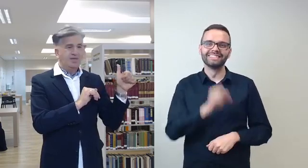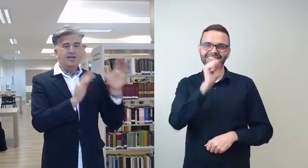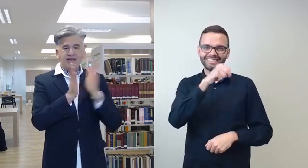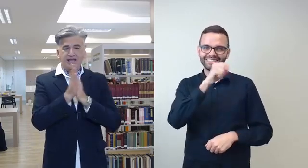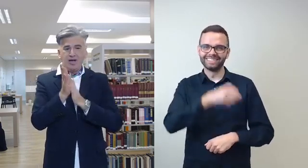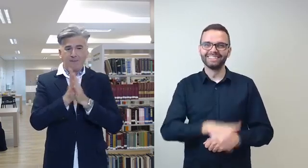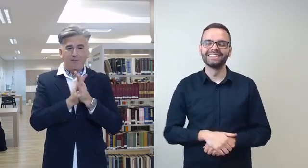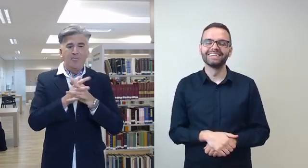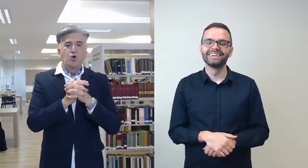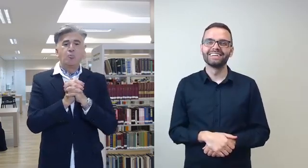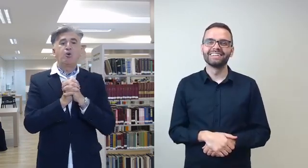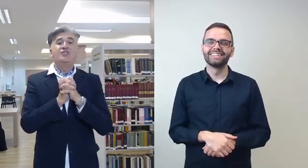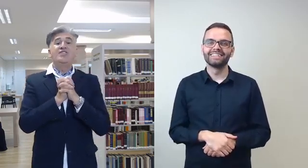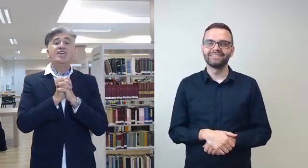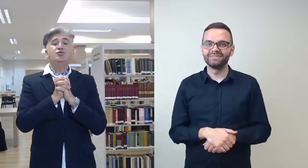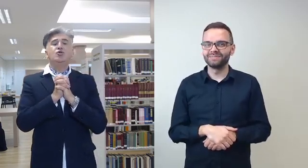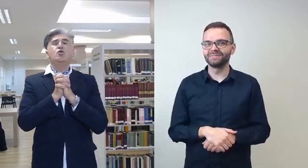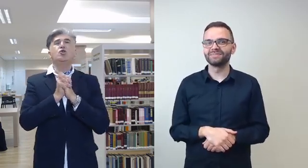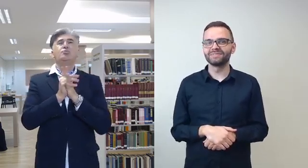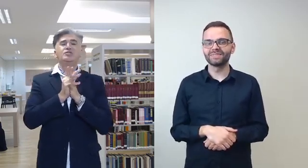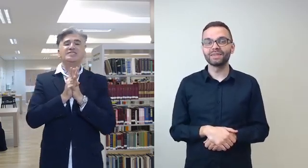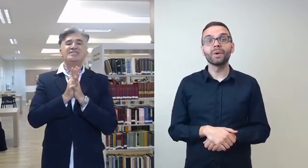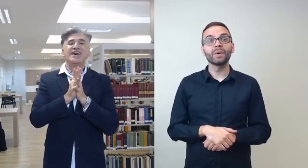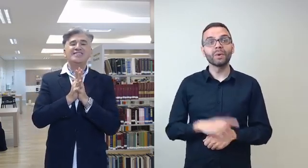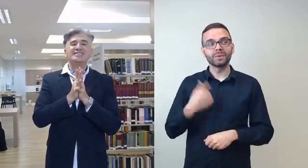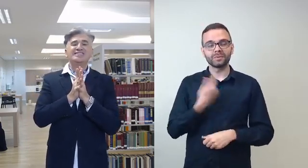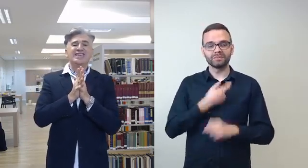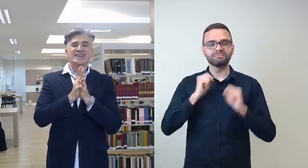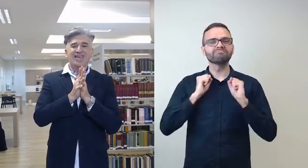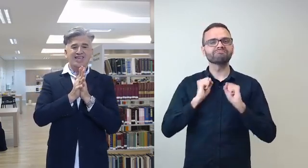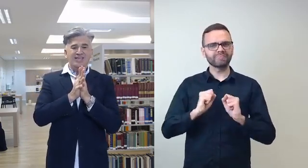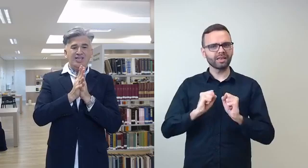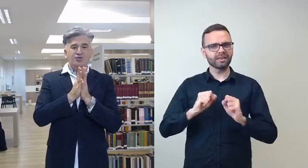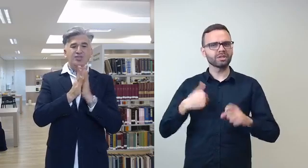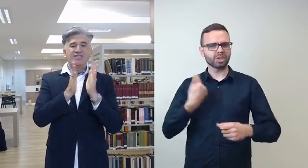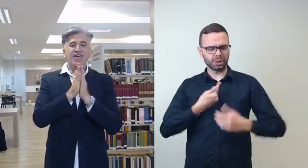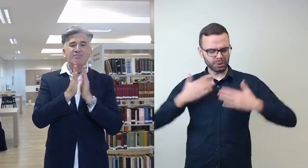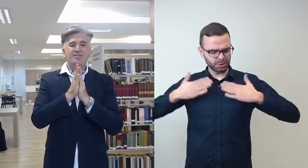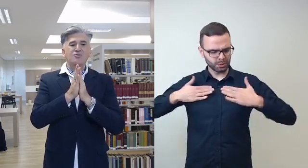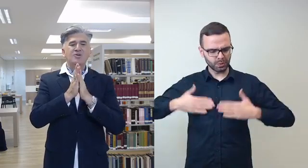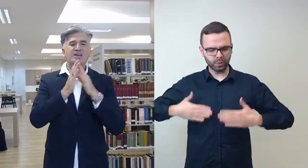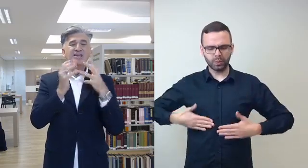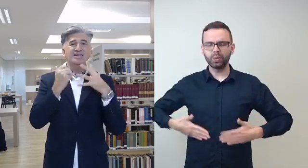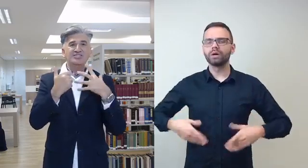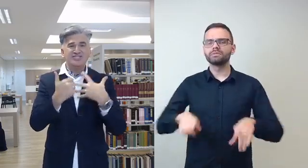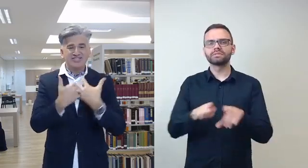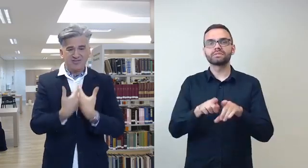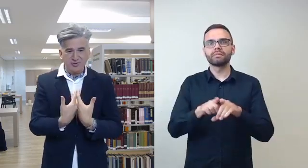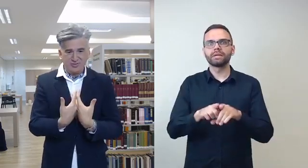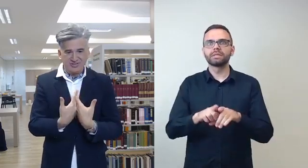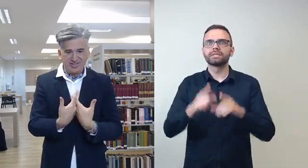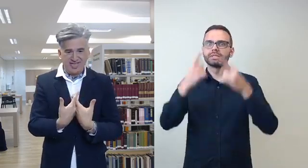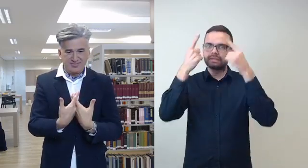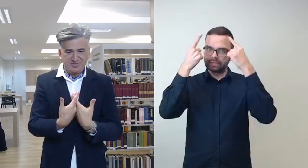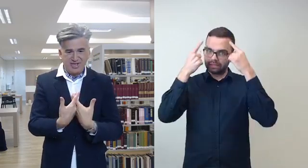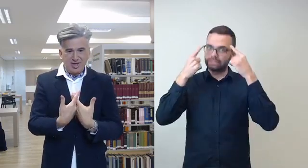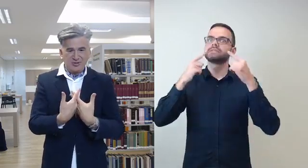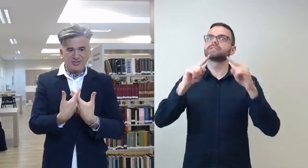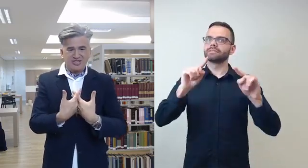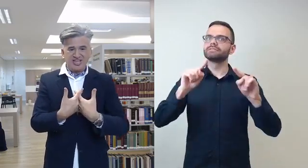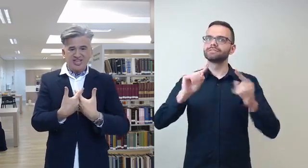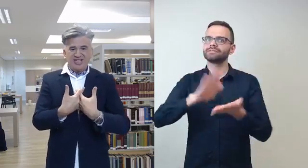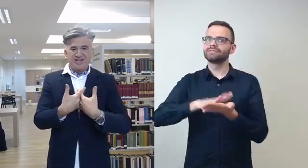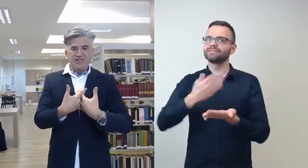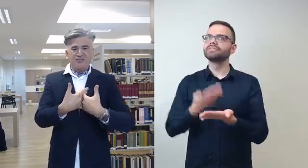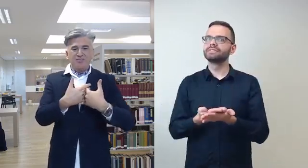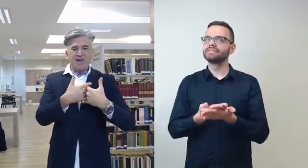né? Legal. O poder do corpo de estar em cena do intérprete é um grande desafio para os intérpretes, ou